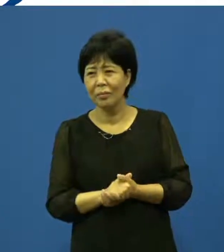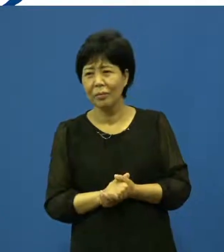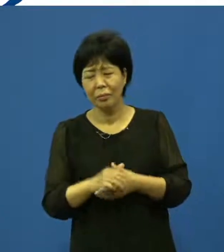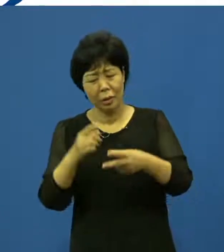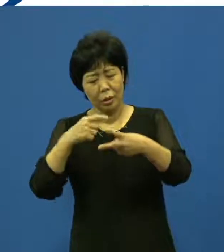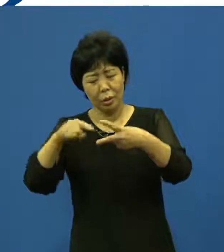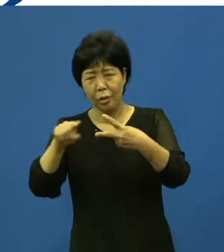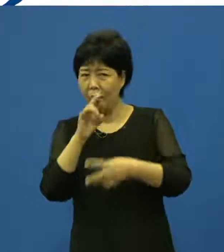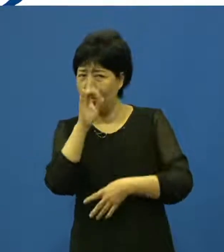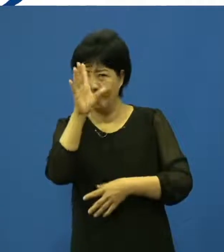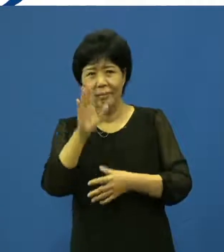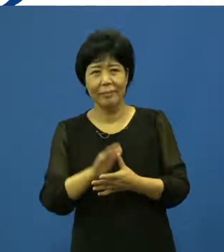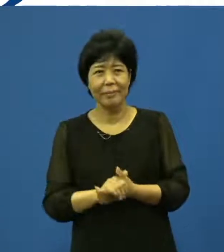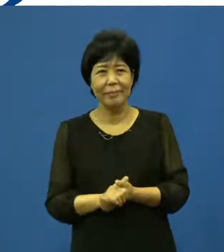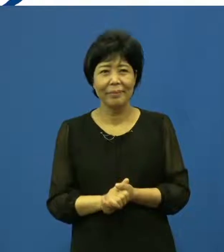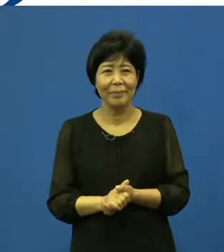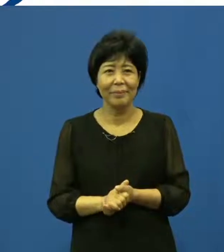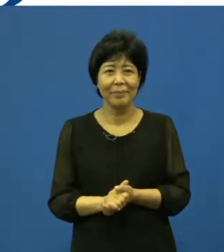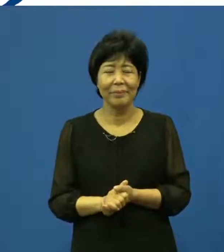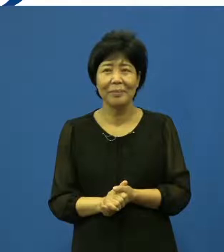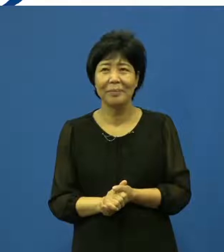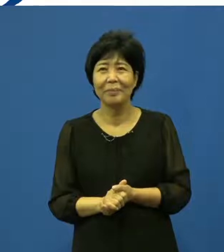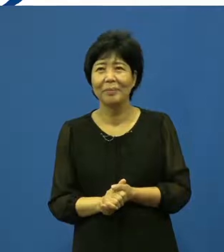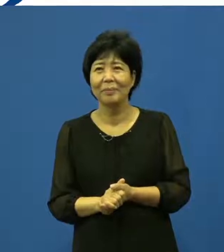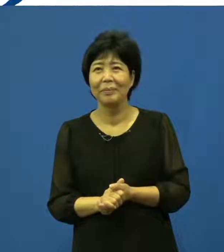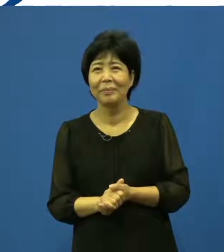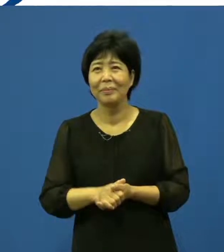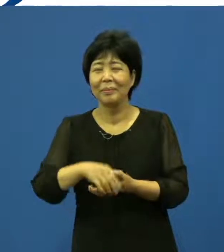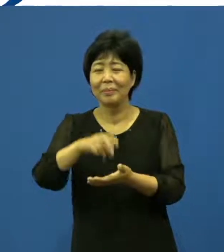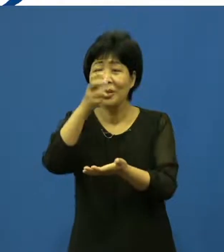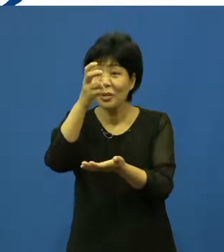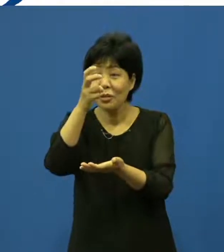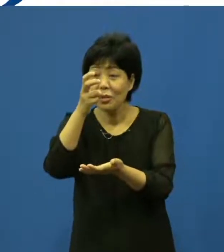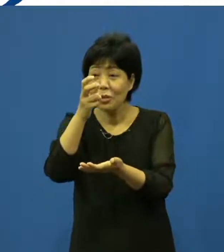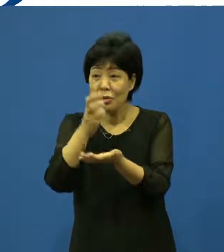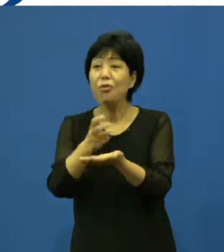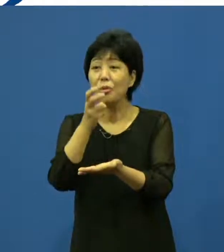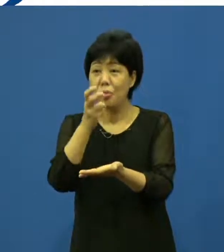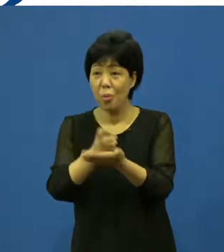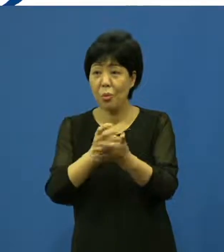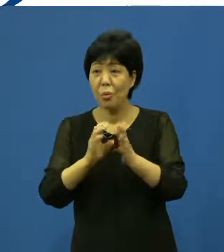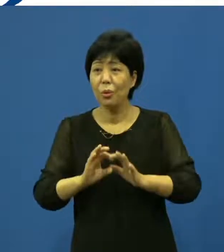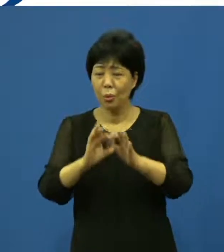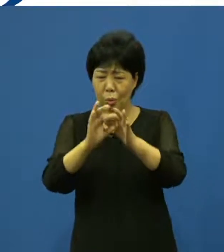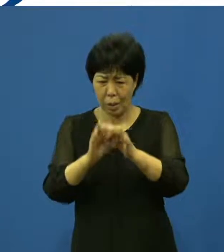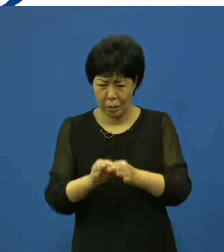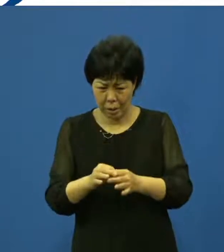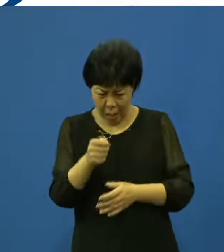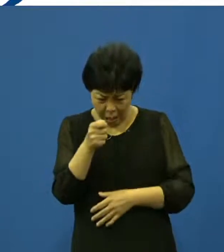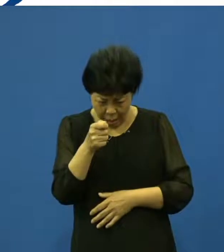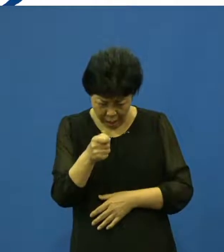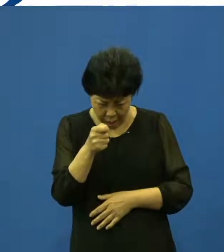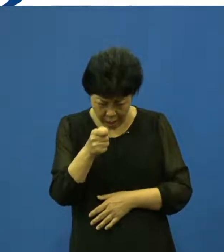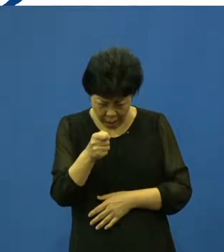이해할 수 없는 행동을 하는 거죠. 그러니까 율법의 렌즈를 통해서 볼 때 그렇다는 거예요. 아버지는